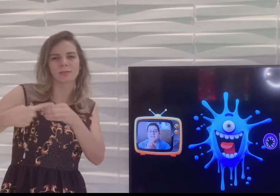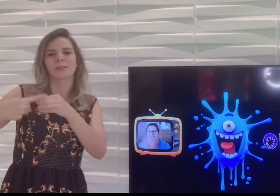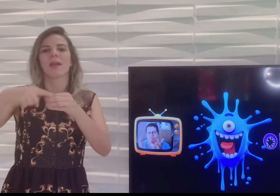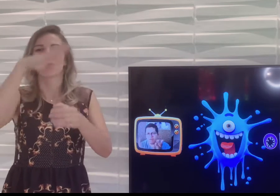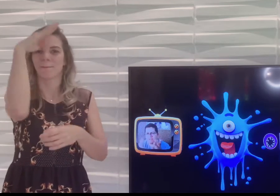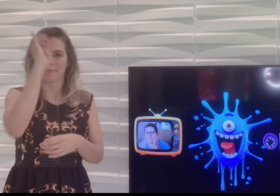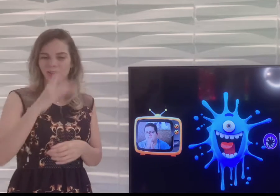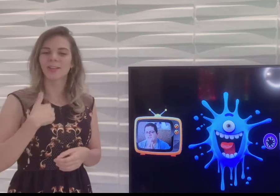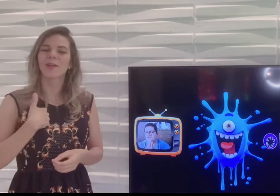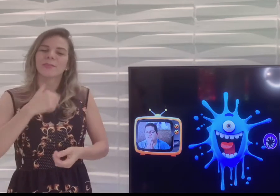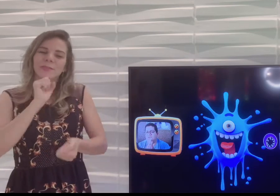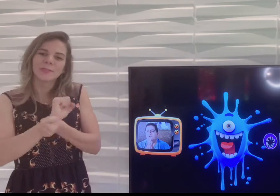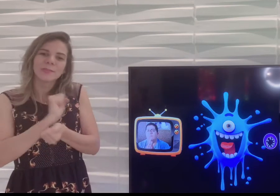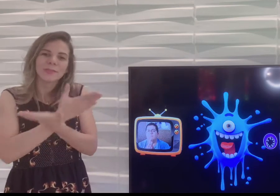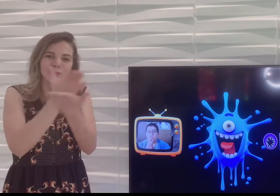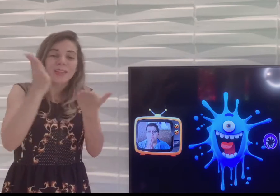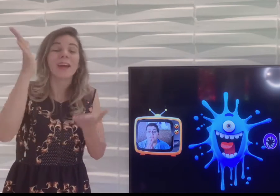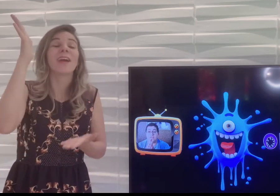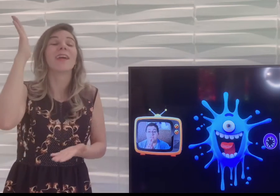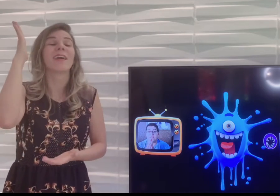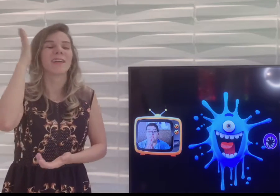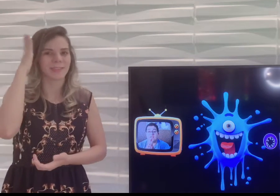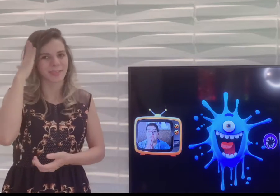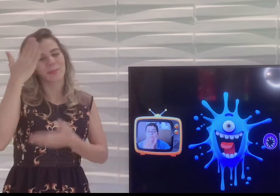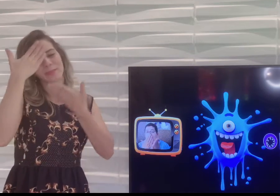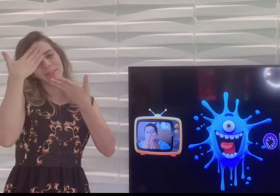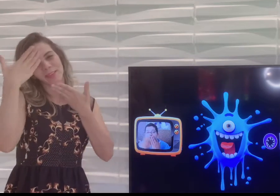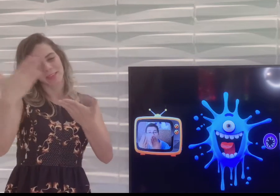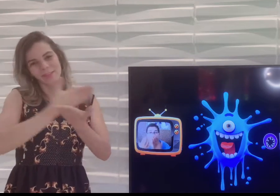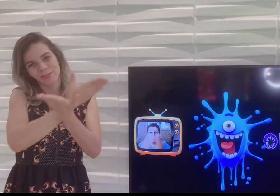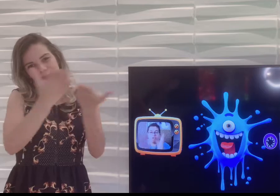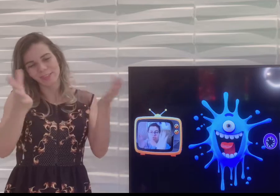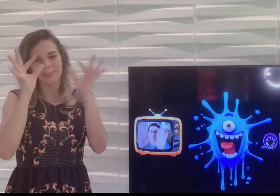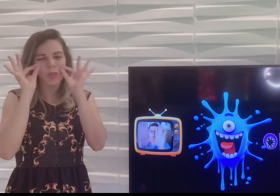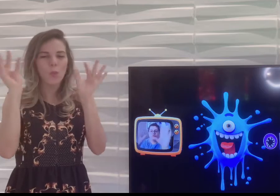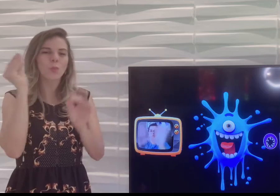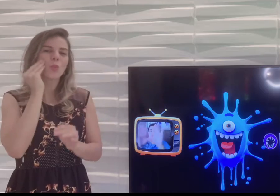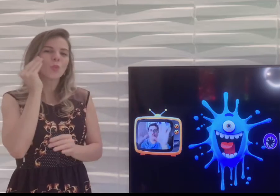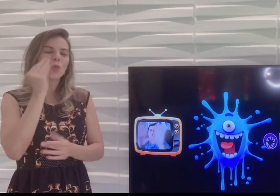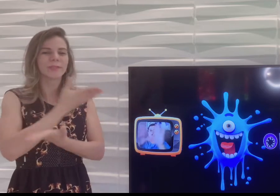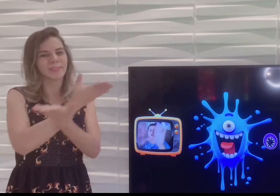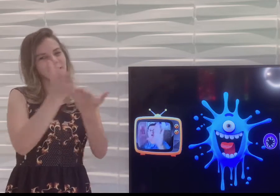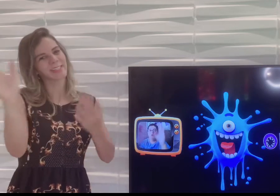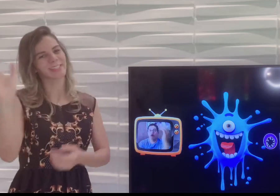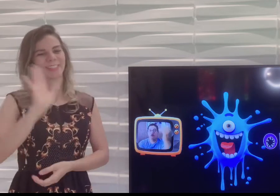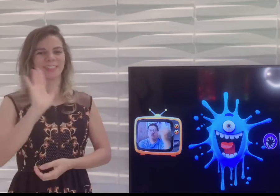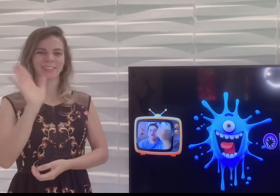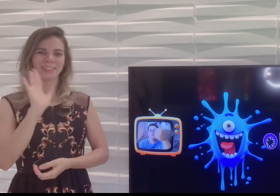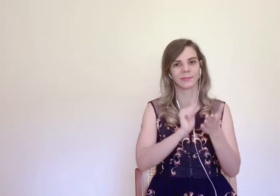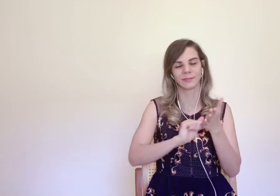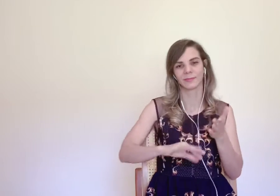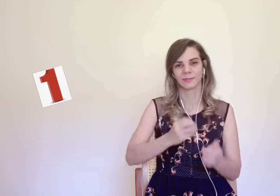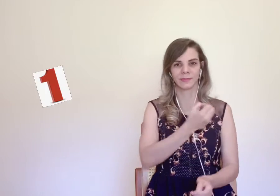brasileiras. Espero que tenham entendido. Muito obrigado pela atenção. Beijo para todo mundo. Tchau, tchau.